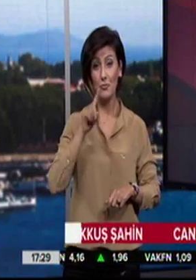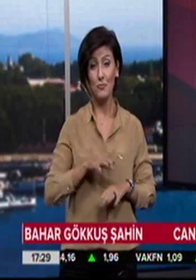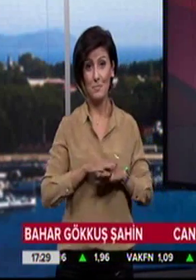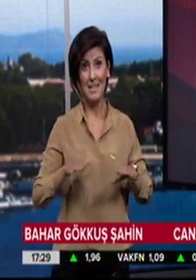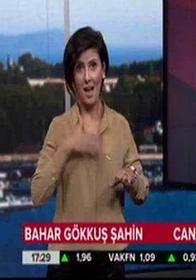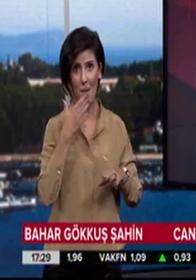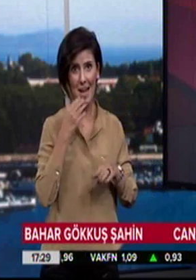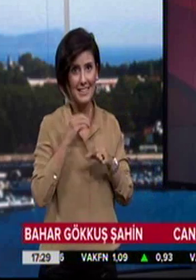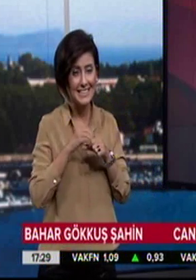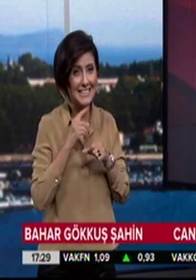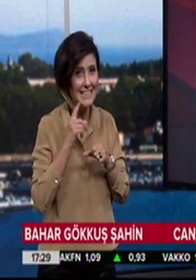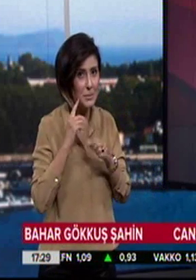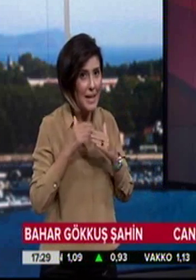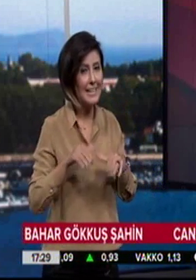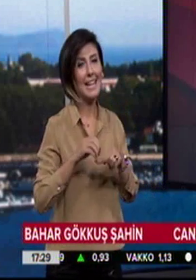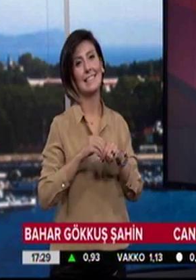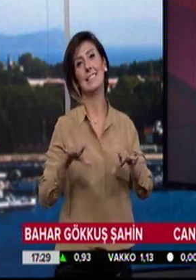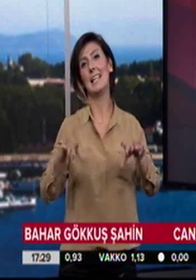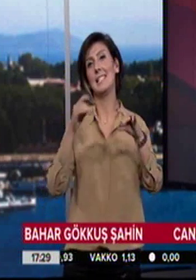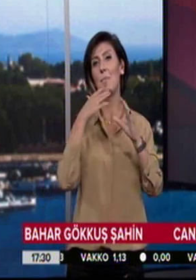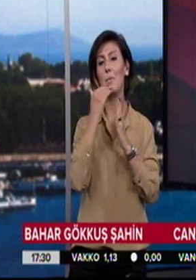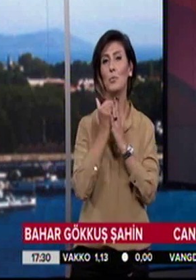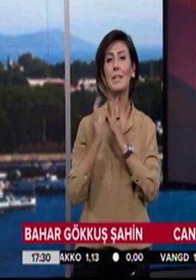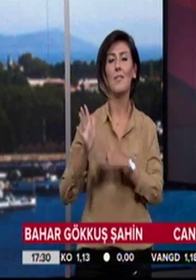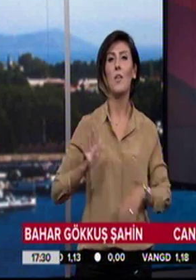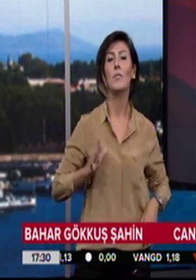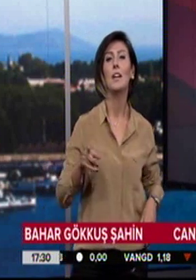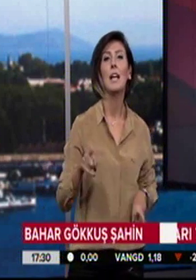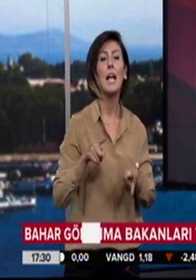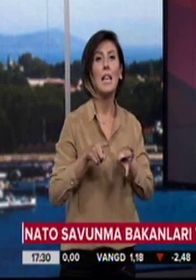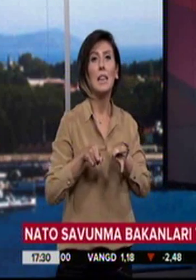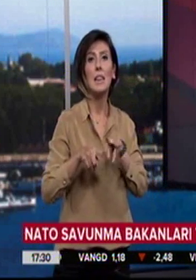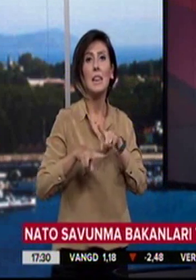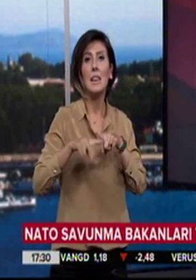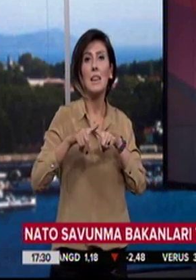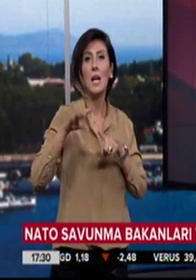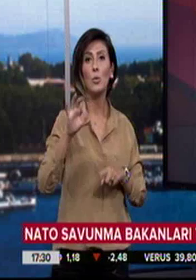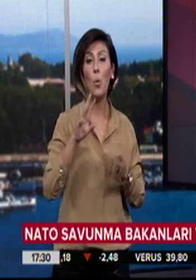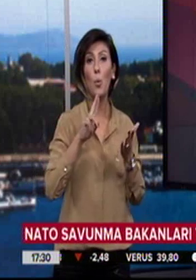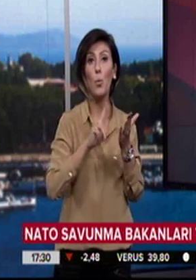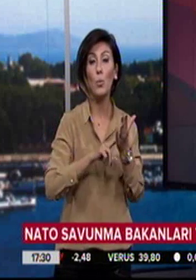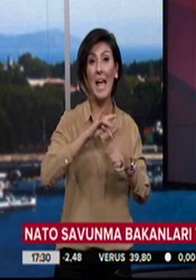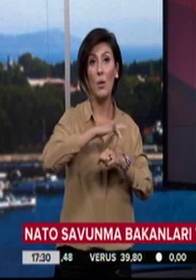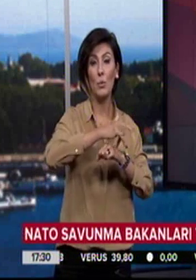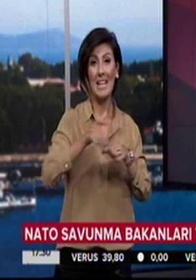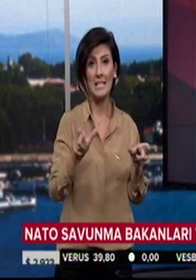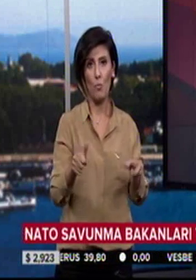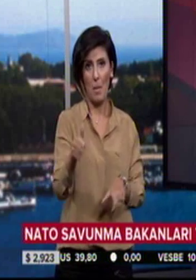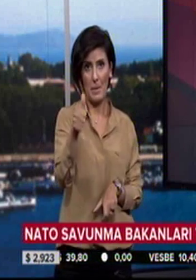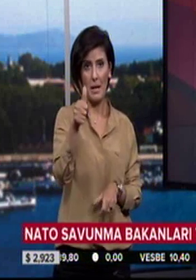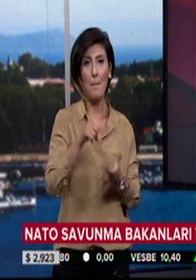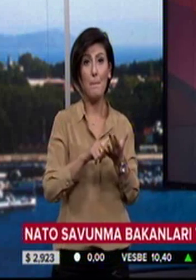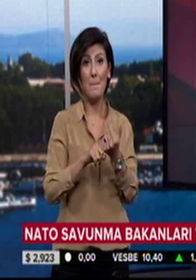Biterken Haber Kuşağımız işitme engelliler için hazırladığımız haberlerle devam ediyor. NATO'ya üye ülkelerin savunma